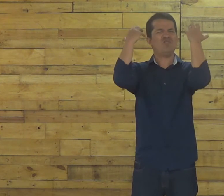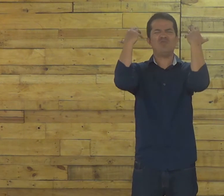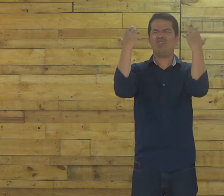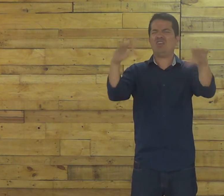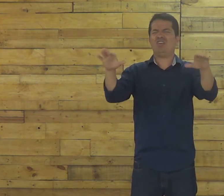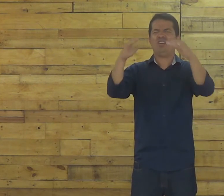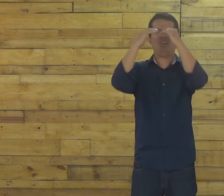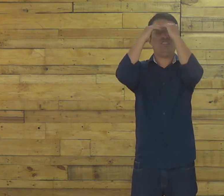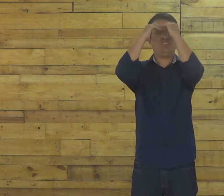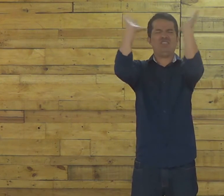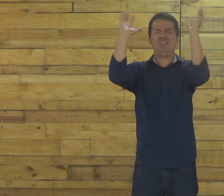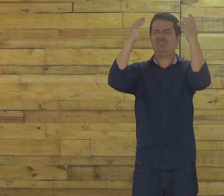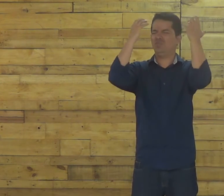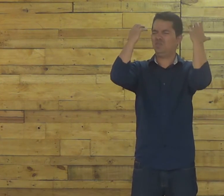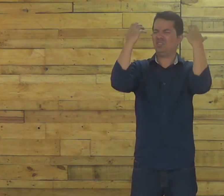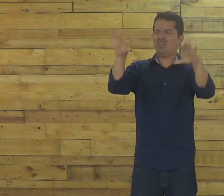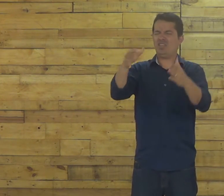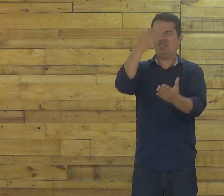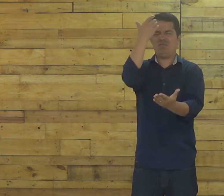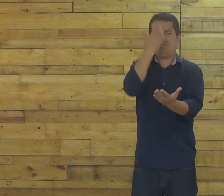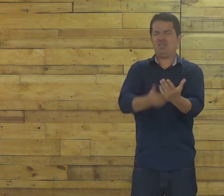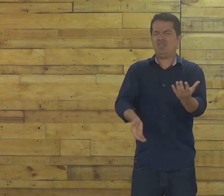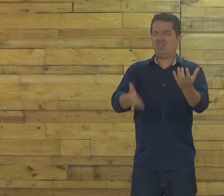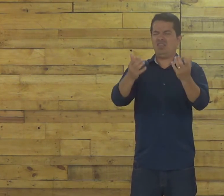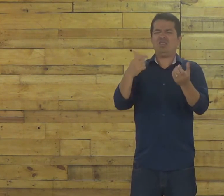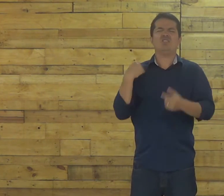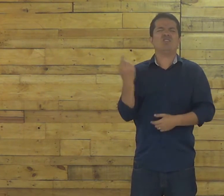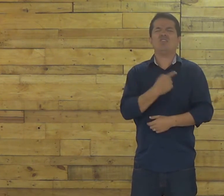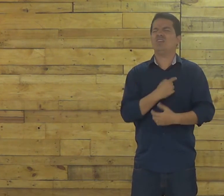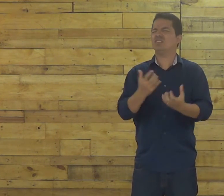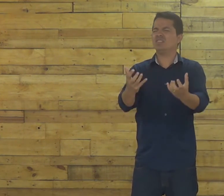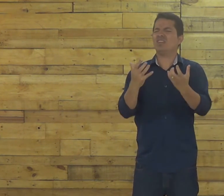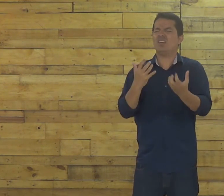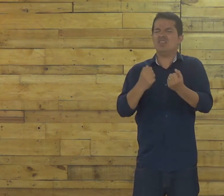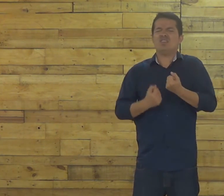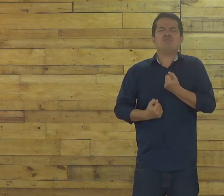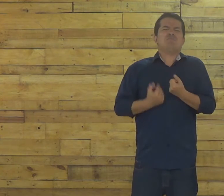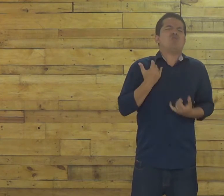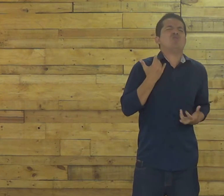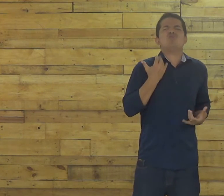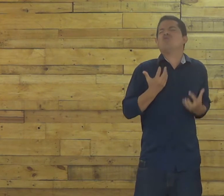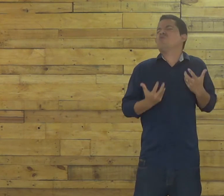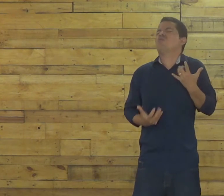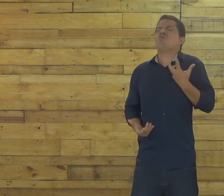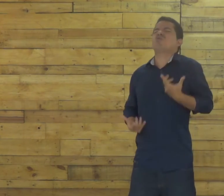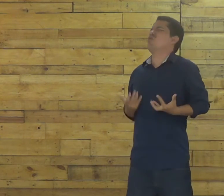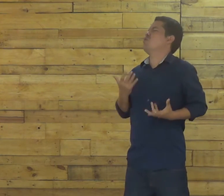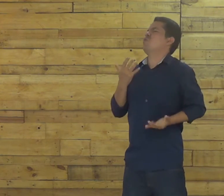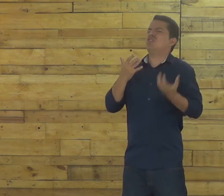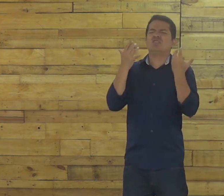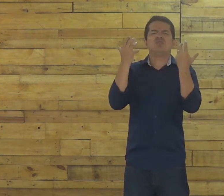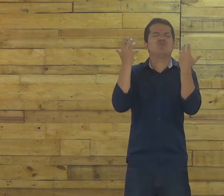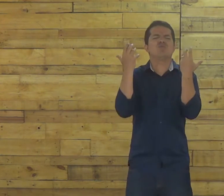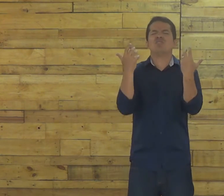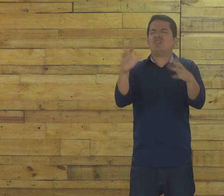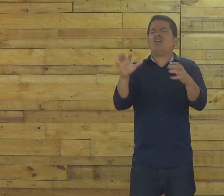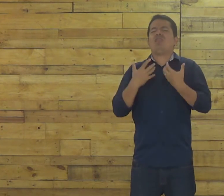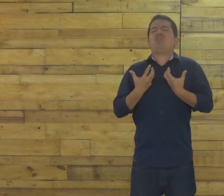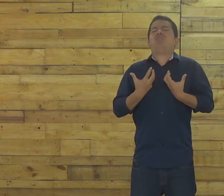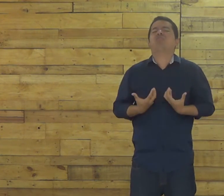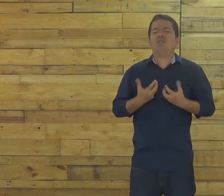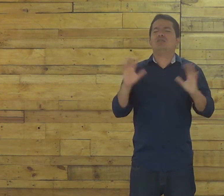poder para isso. Nós não queremos desistir das coisas, não queremos sair perdendo. Nós queremos nos sentir